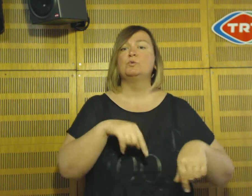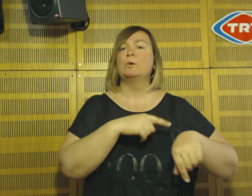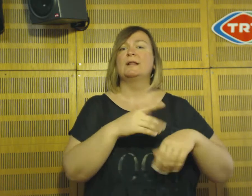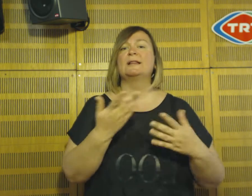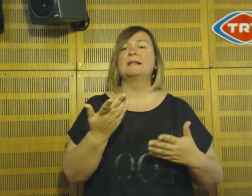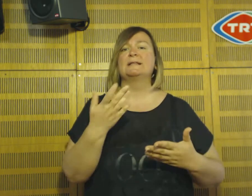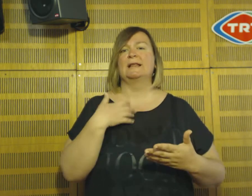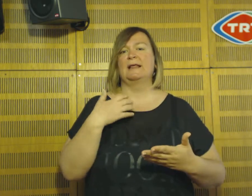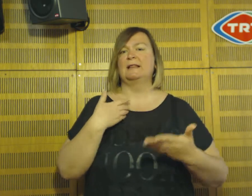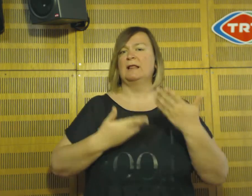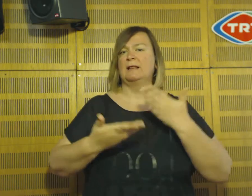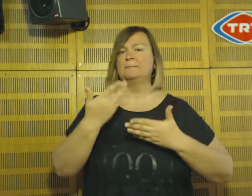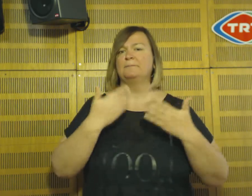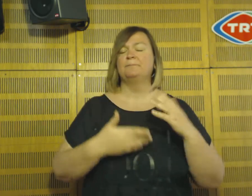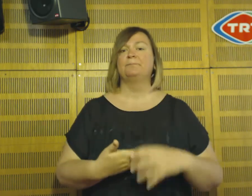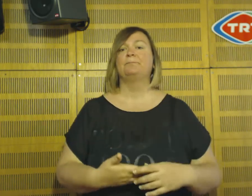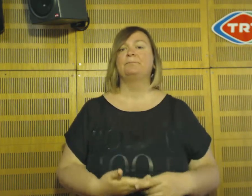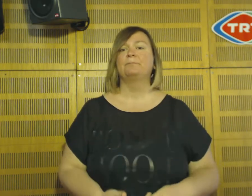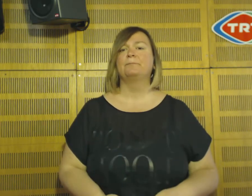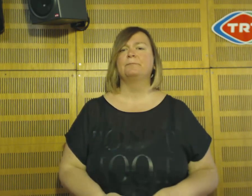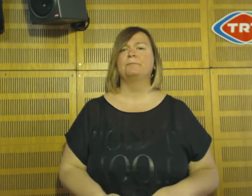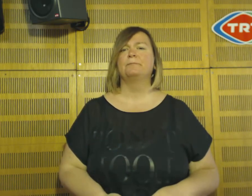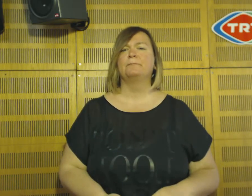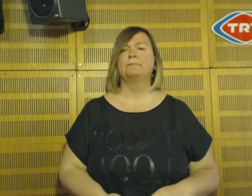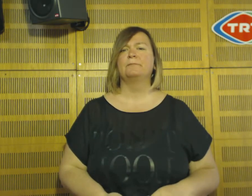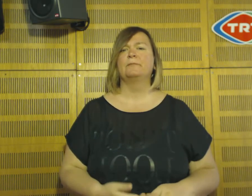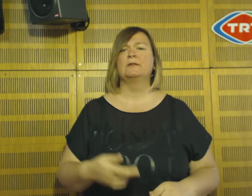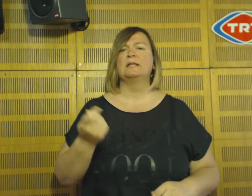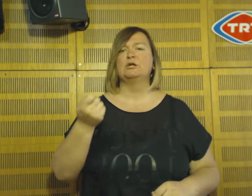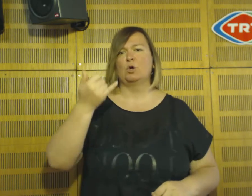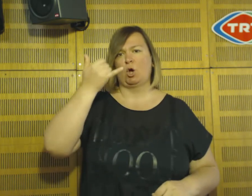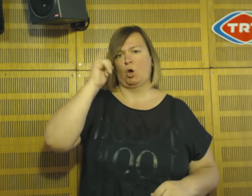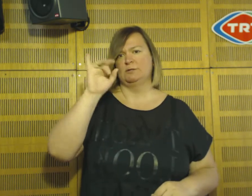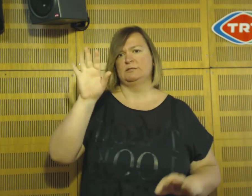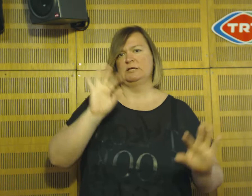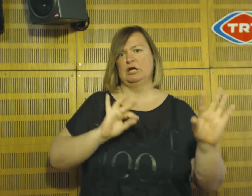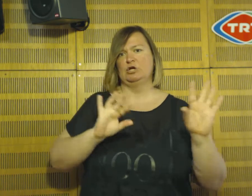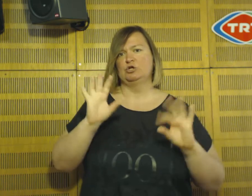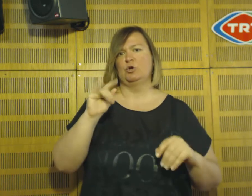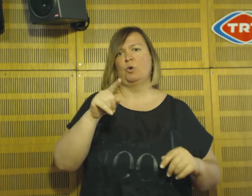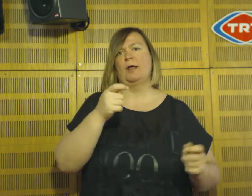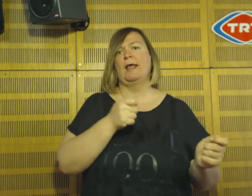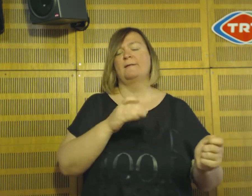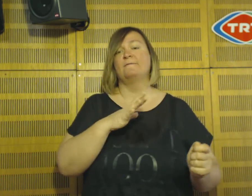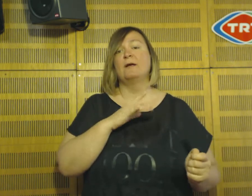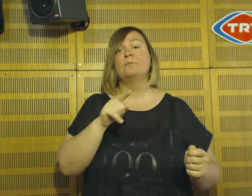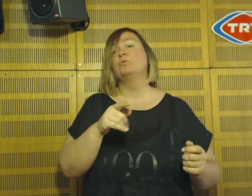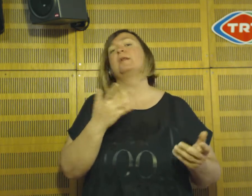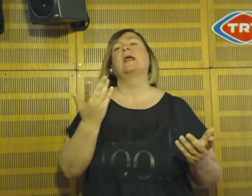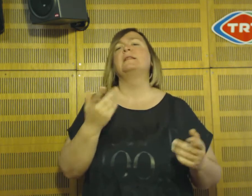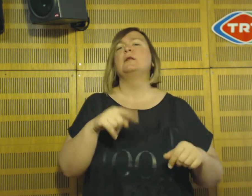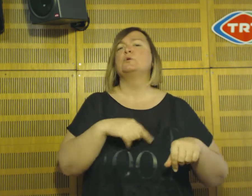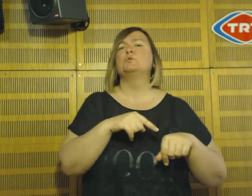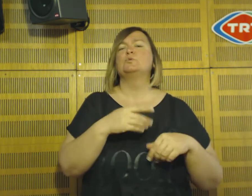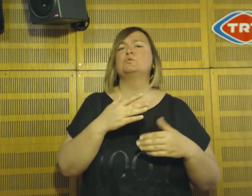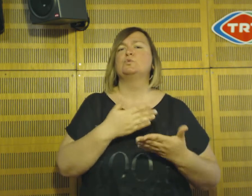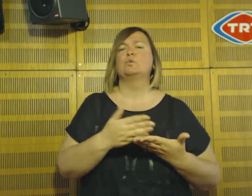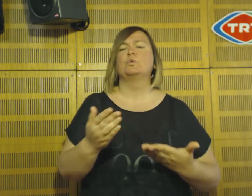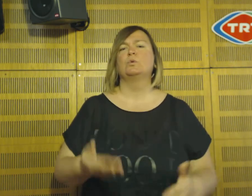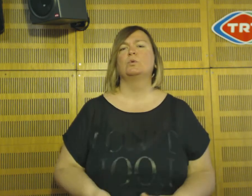işlediğini kendisinden öğrenelim. İş koçları seçiliyor. Onların bir eğitimi var. Bu ne kadar sürüyor? Şu